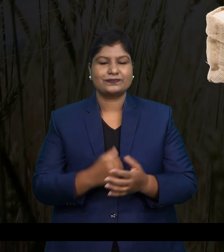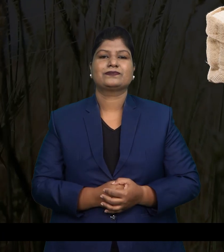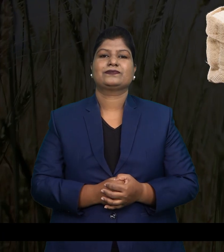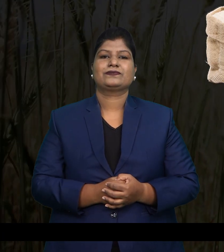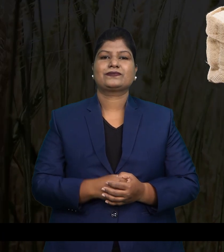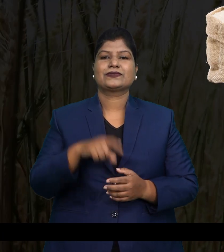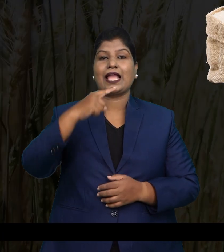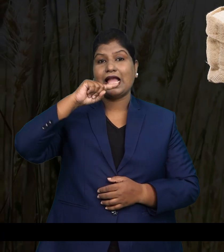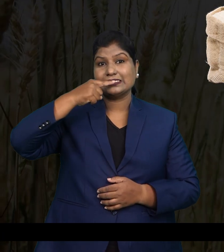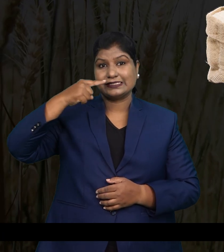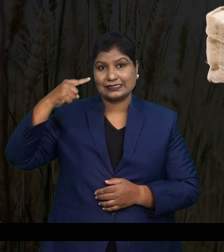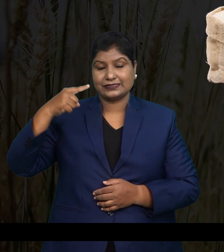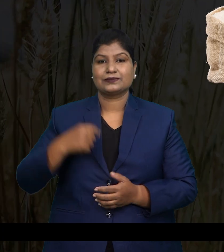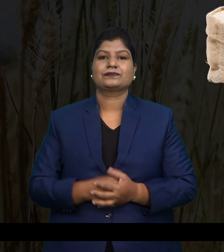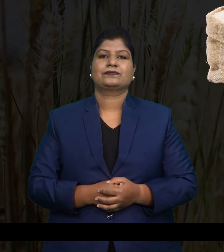मका,